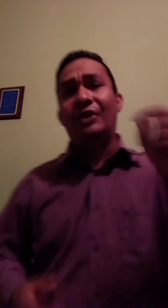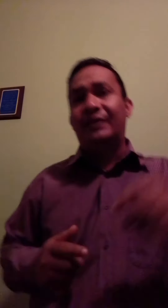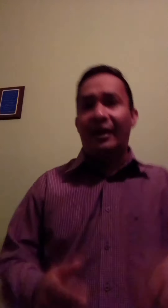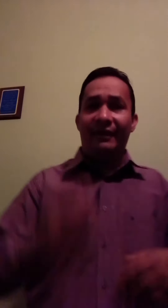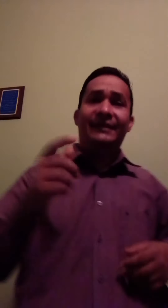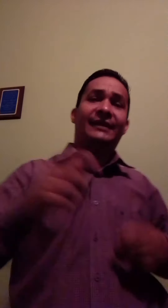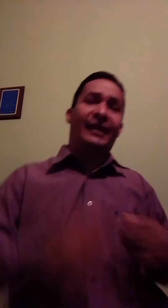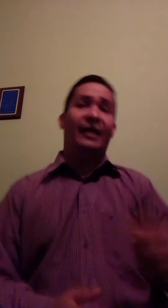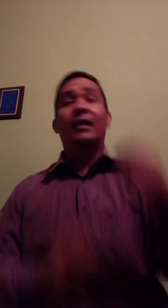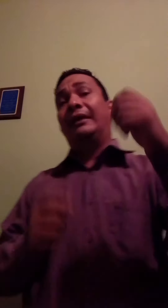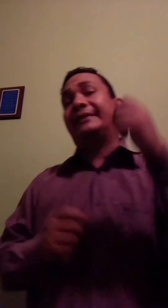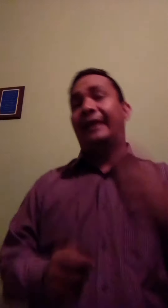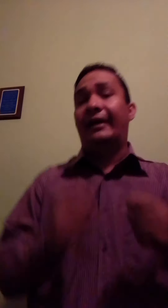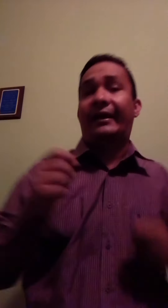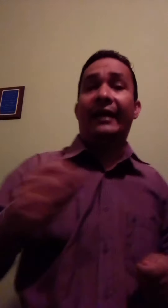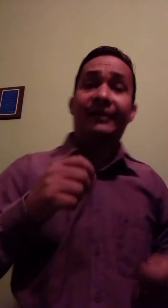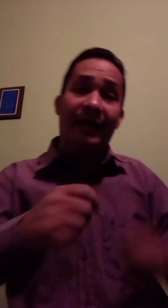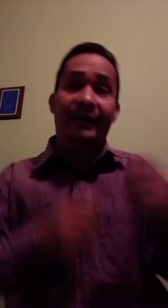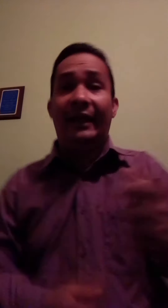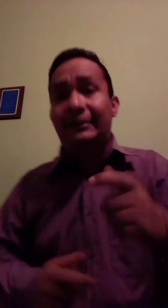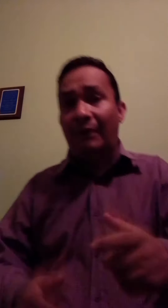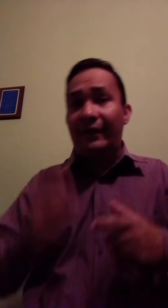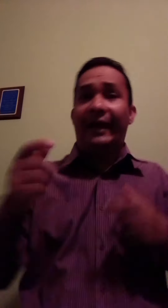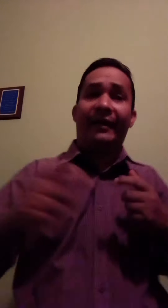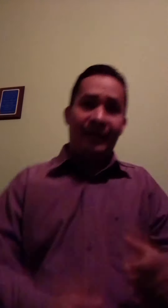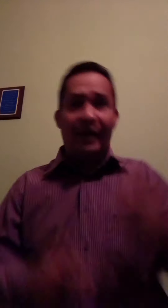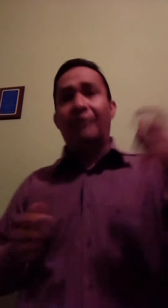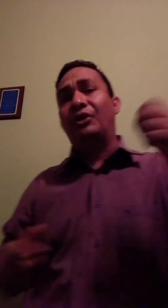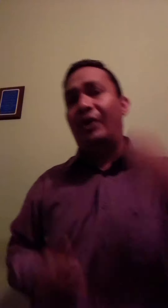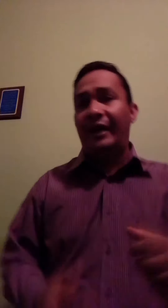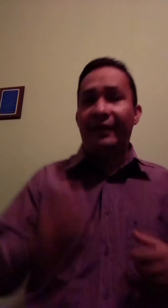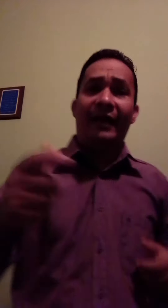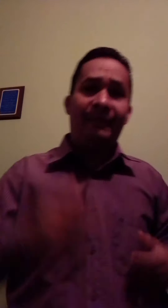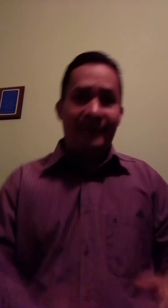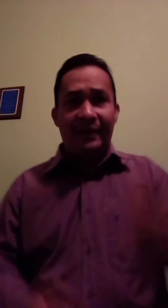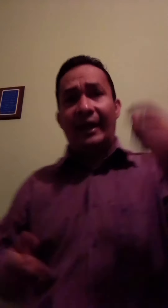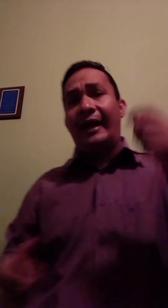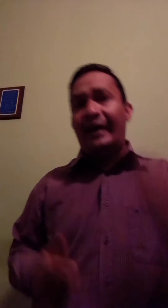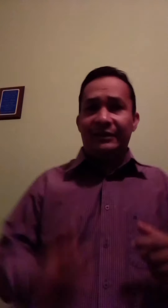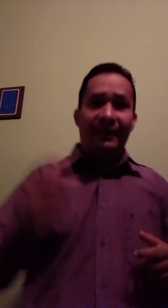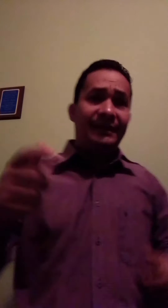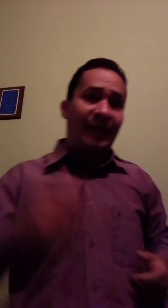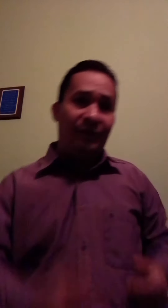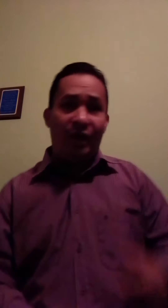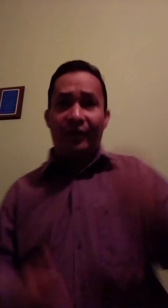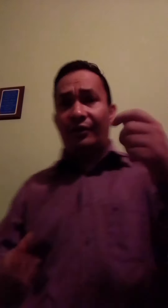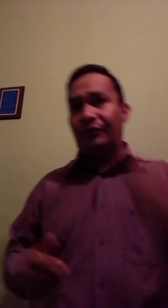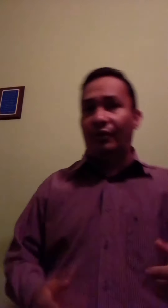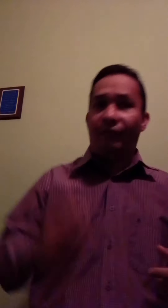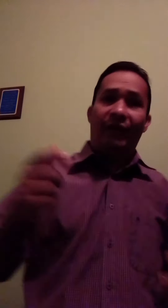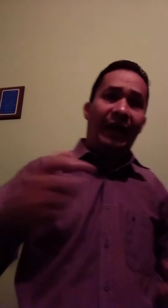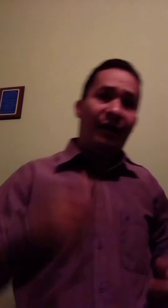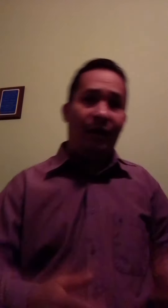yo te venceré Muestra que tienes poder, autoridad, que eres vencedor Con tu pelo